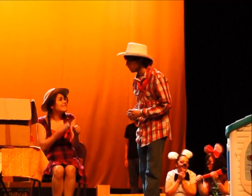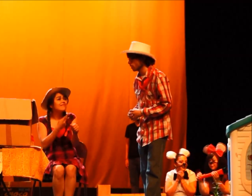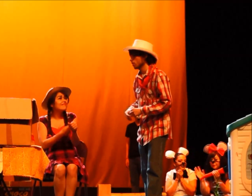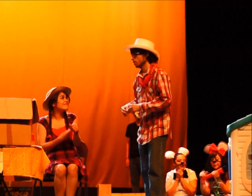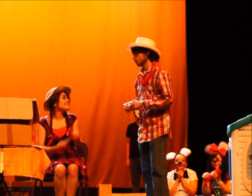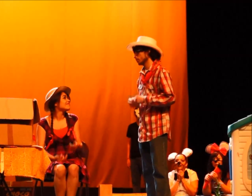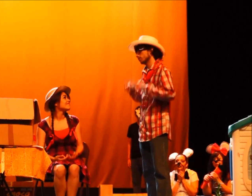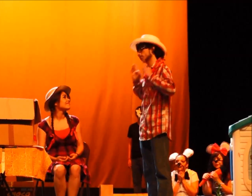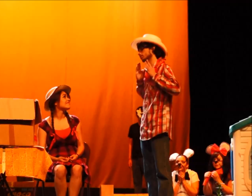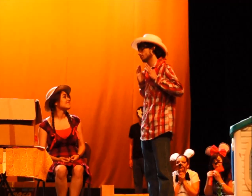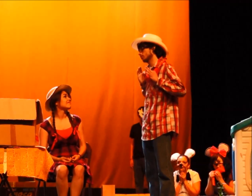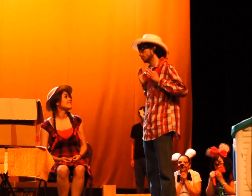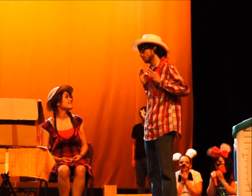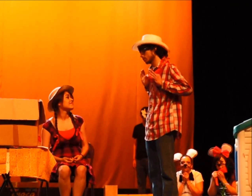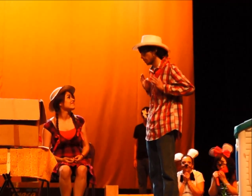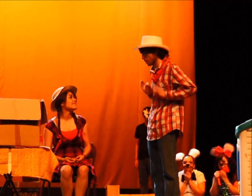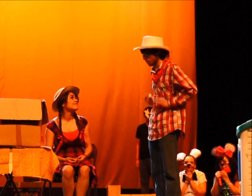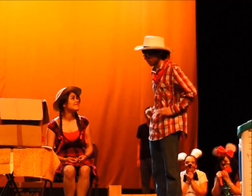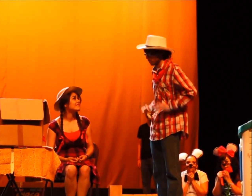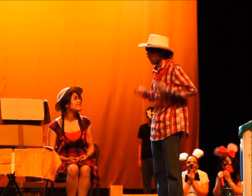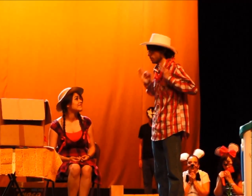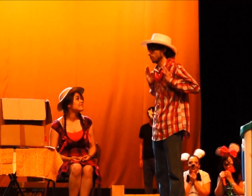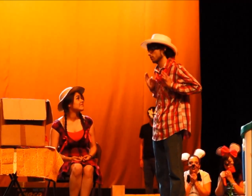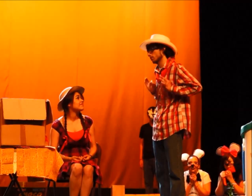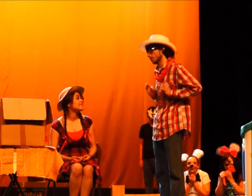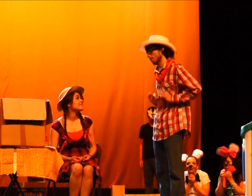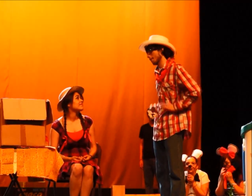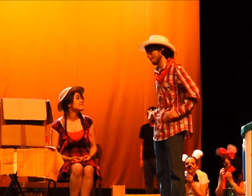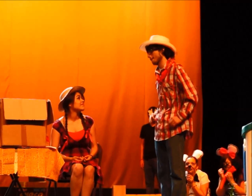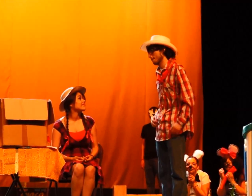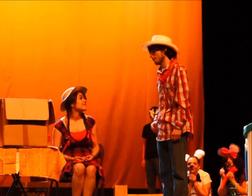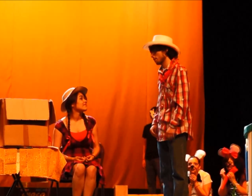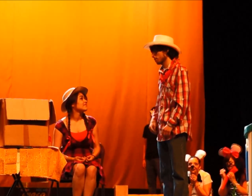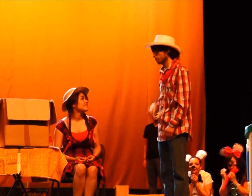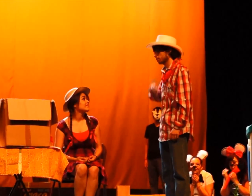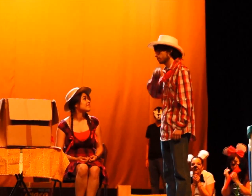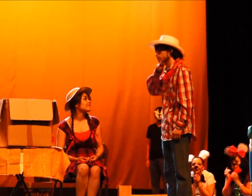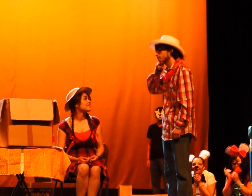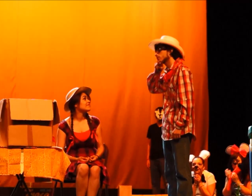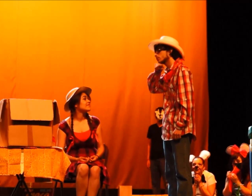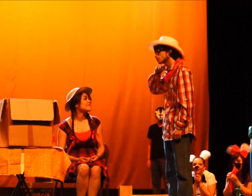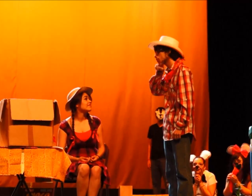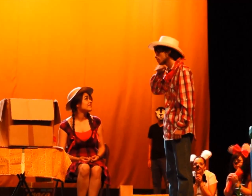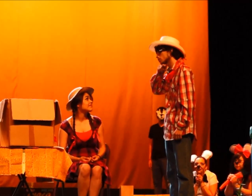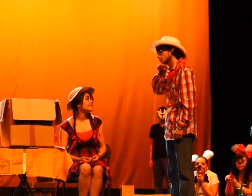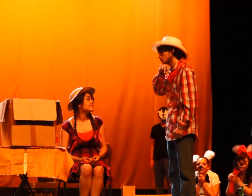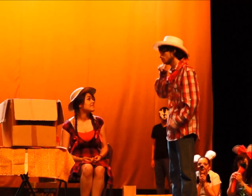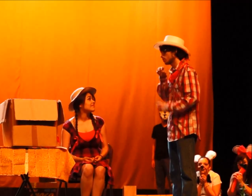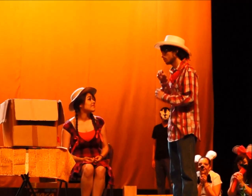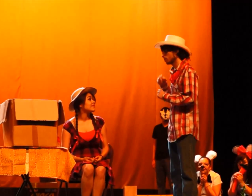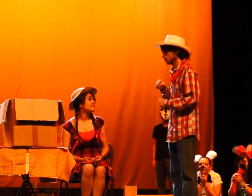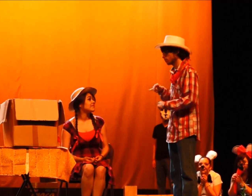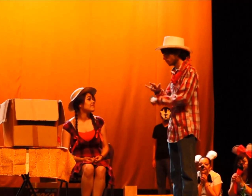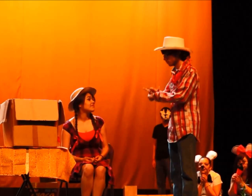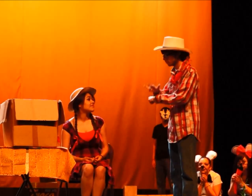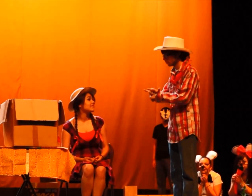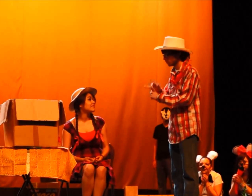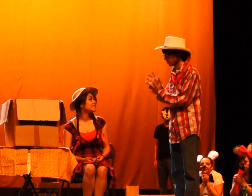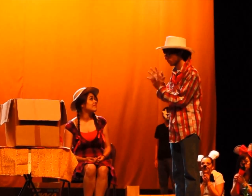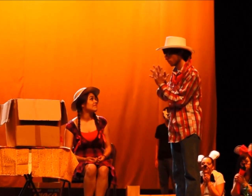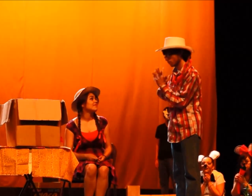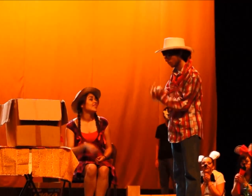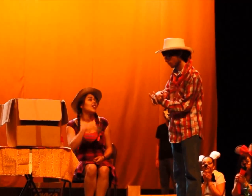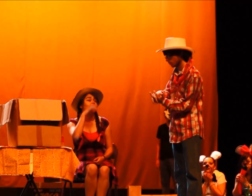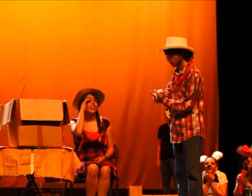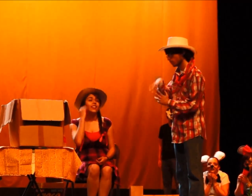Oye, ¿y la serpiente? ¿Qué fue de ella? Tranquila, tú quédate tranquila. La serpiente cayó en